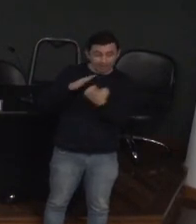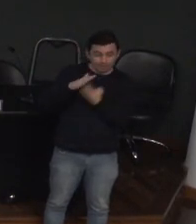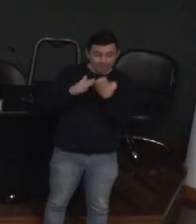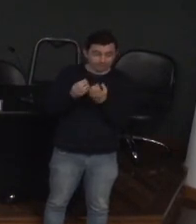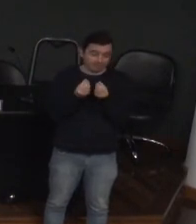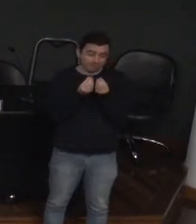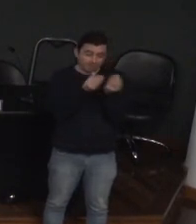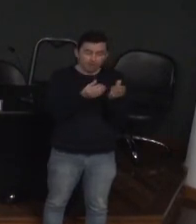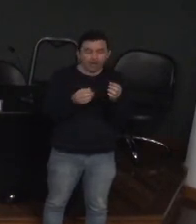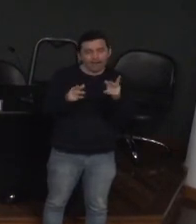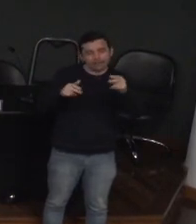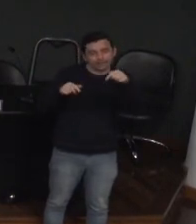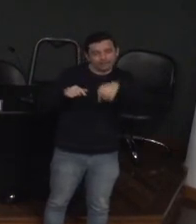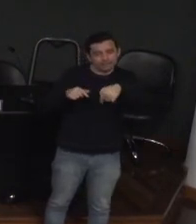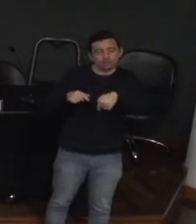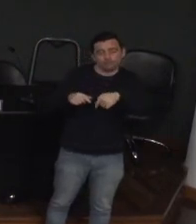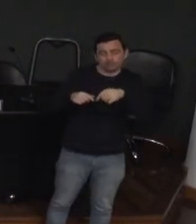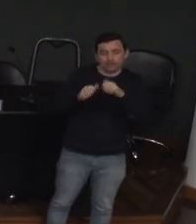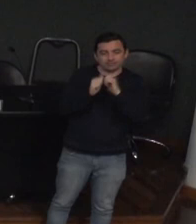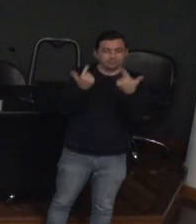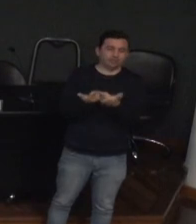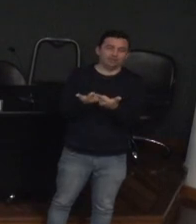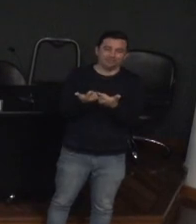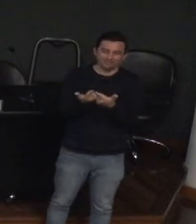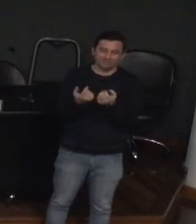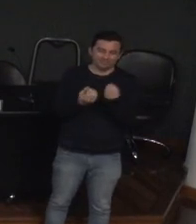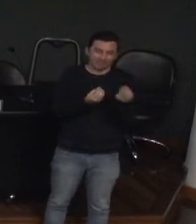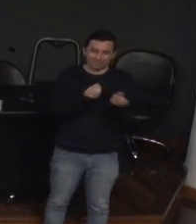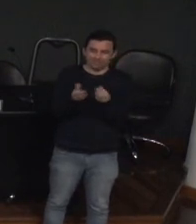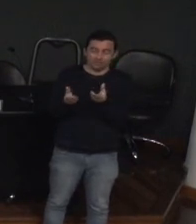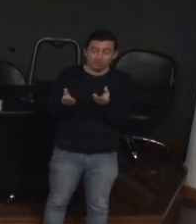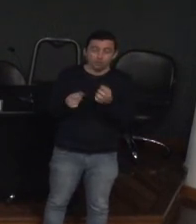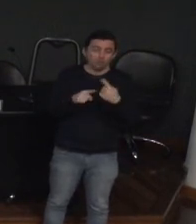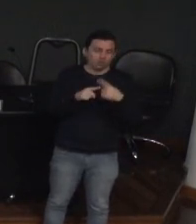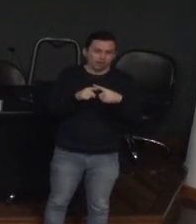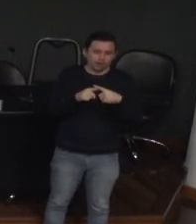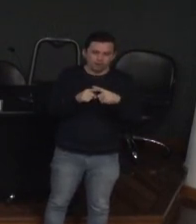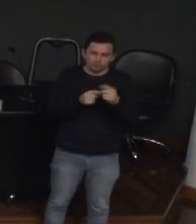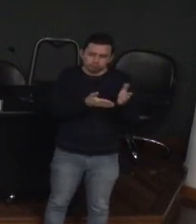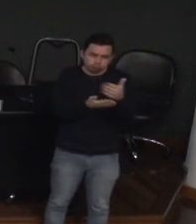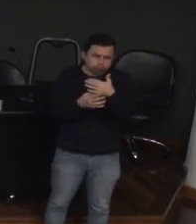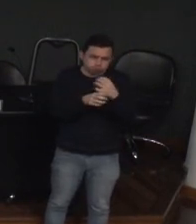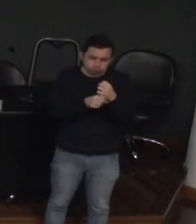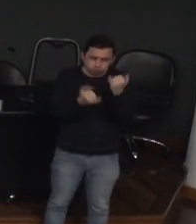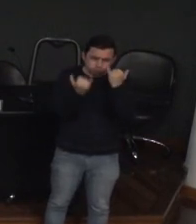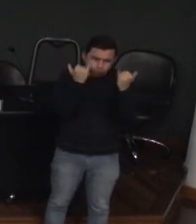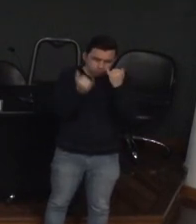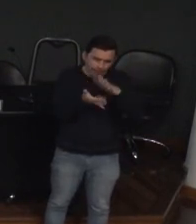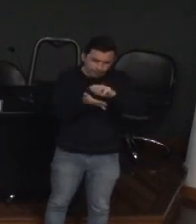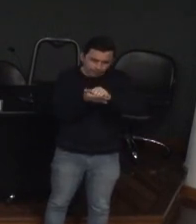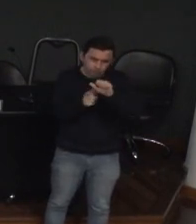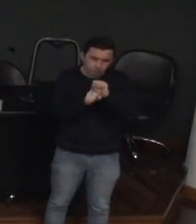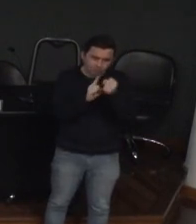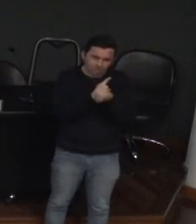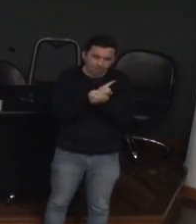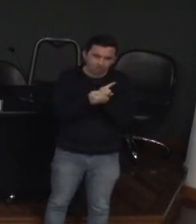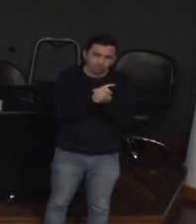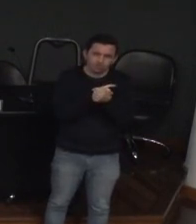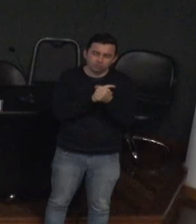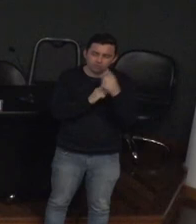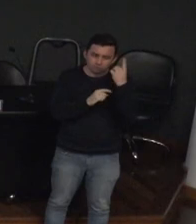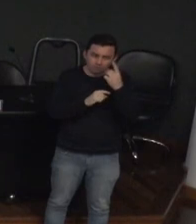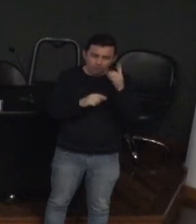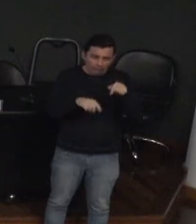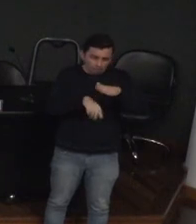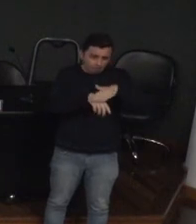caso, que a própria Assembleia dá. Porque a captura de cadastro social pelos deputados é algo que faz parte